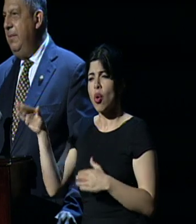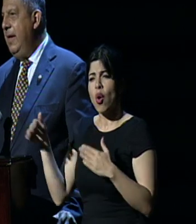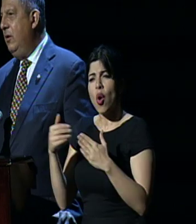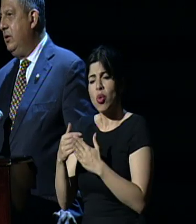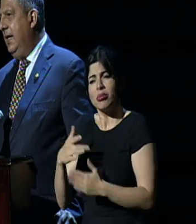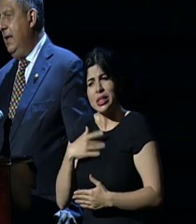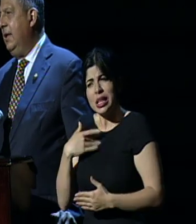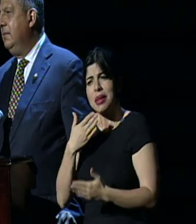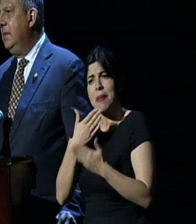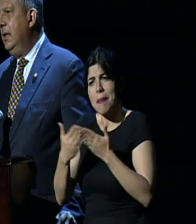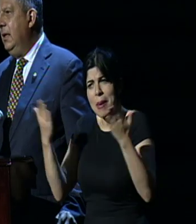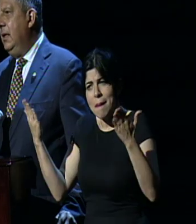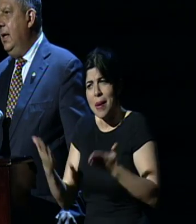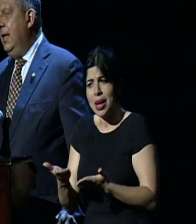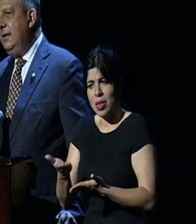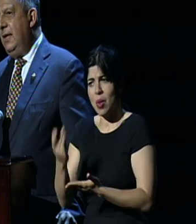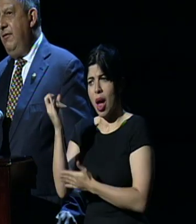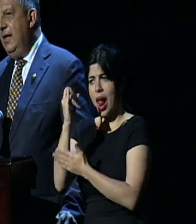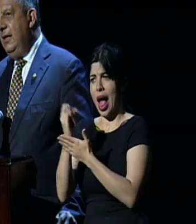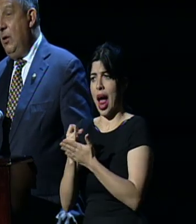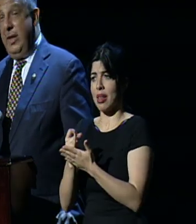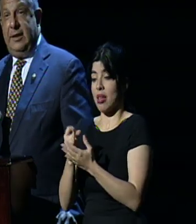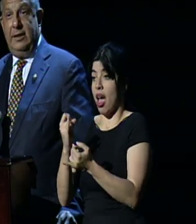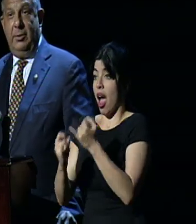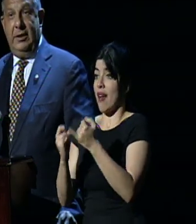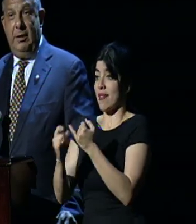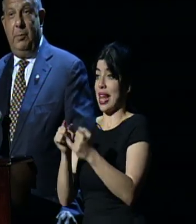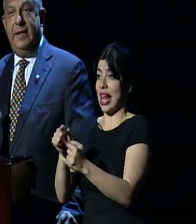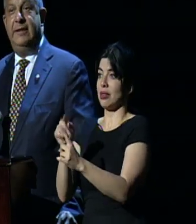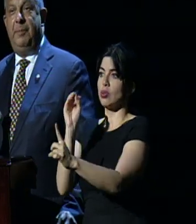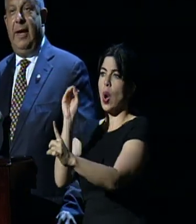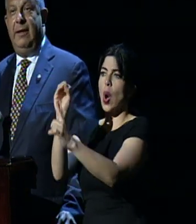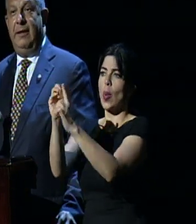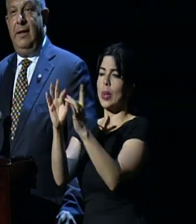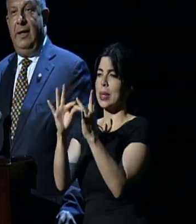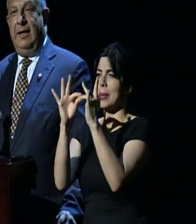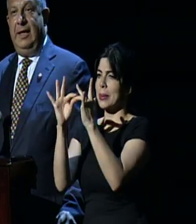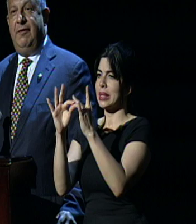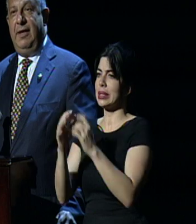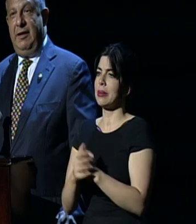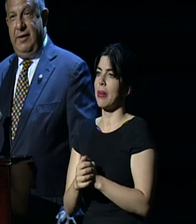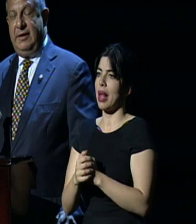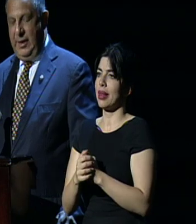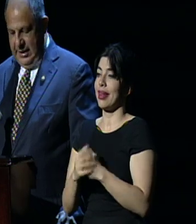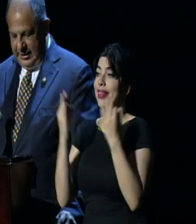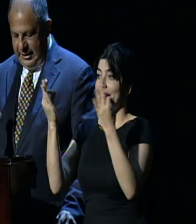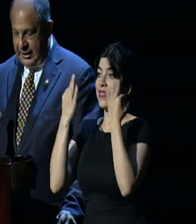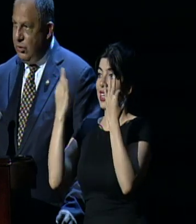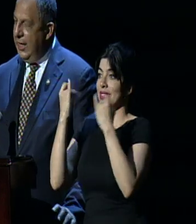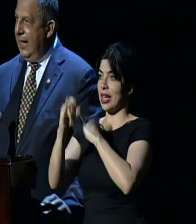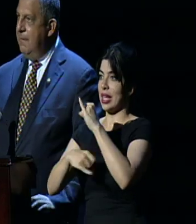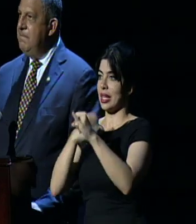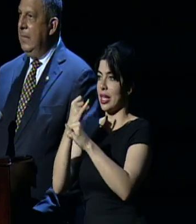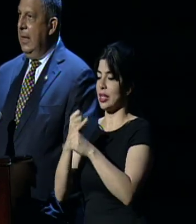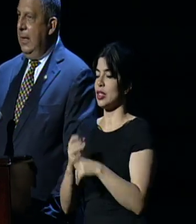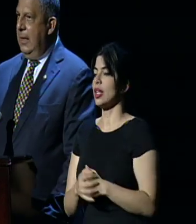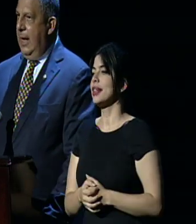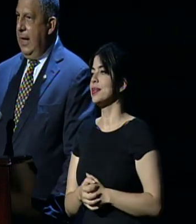todos bienvenidos al arte, que es, al final de cuentas, el objetivo principal del Festival